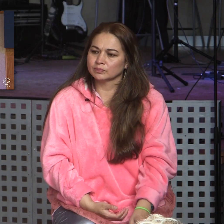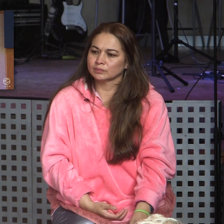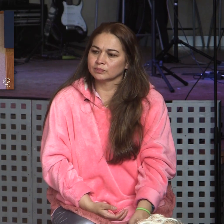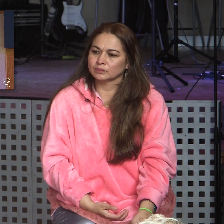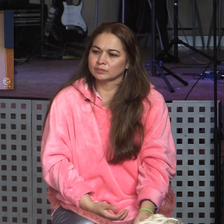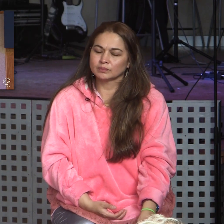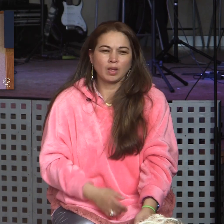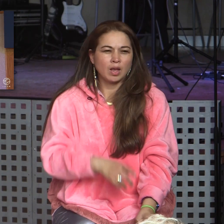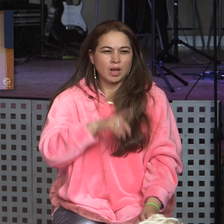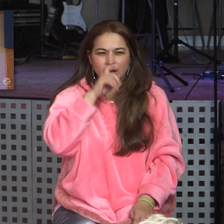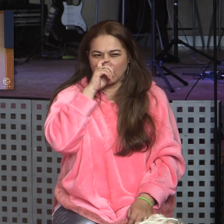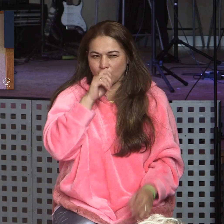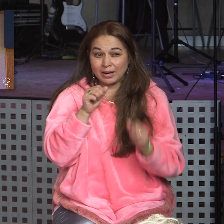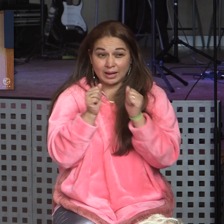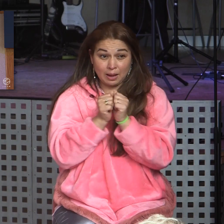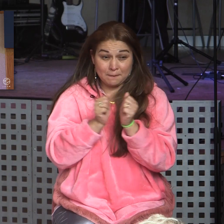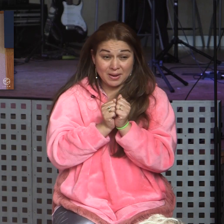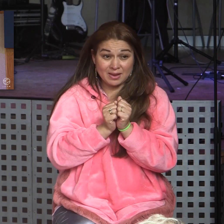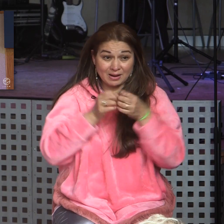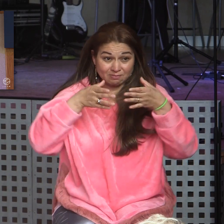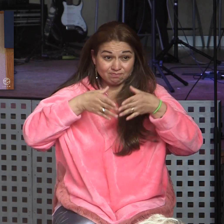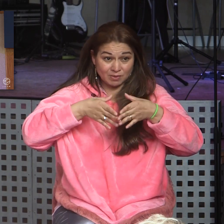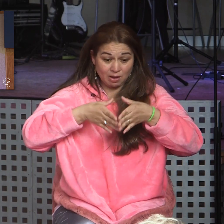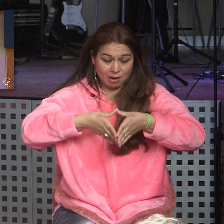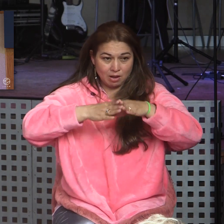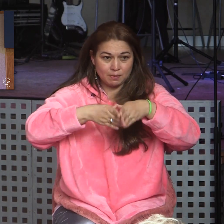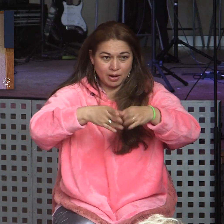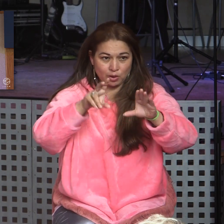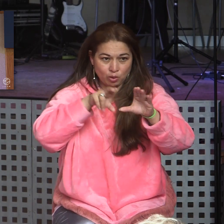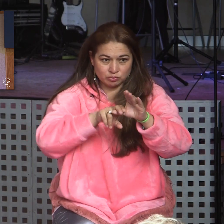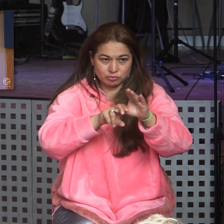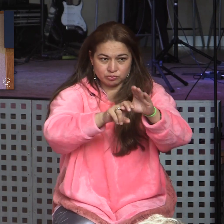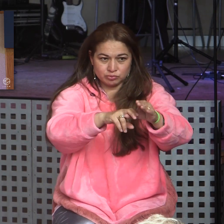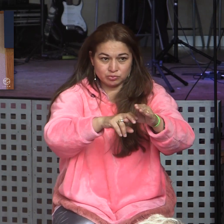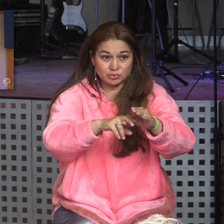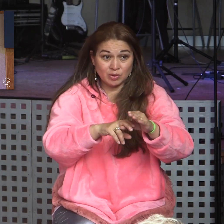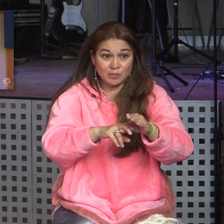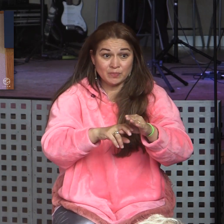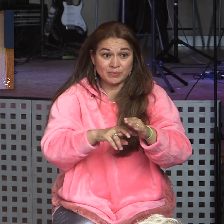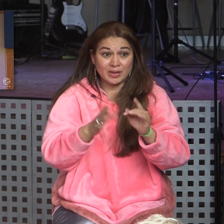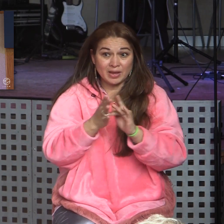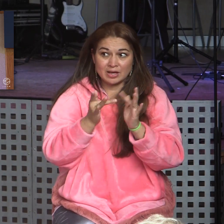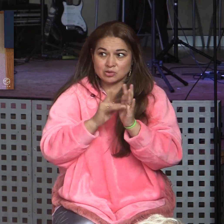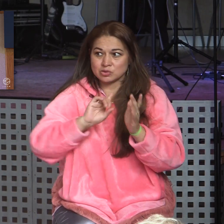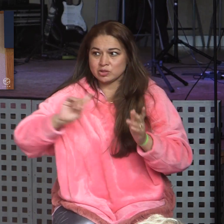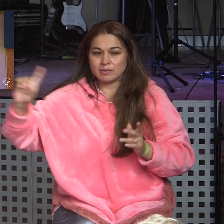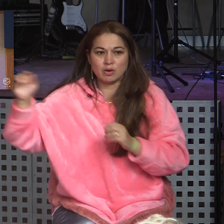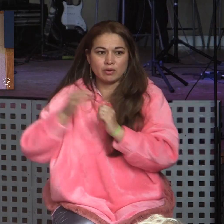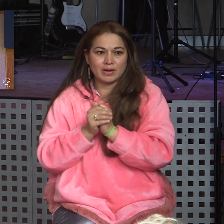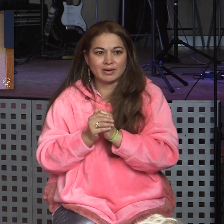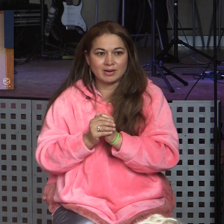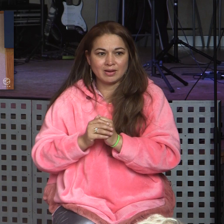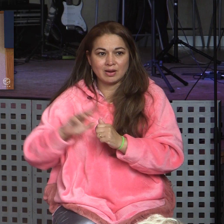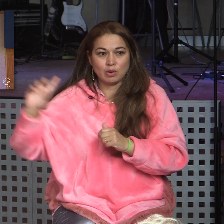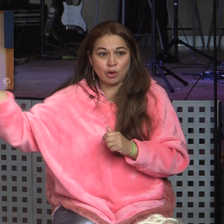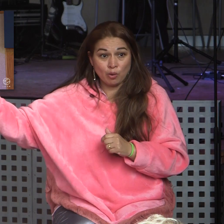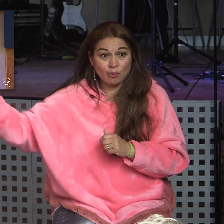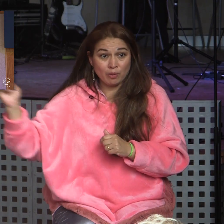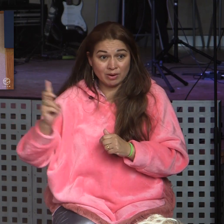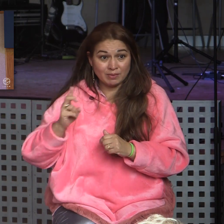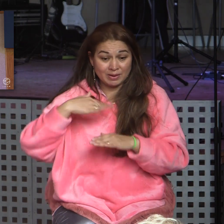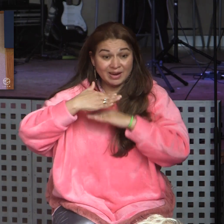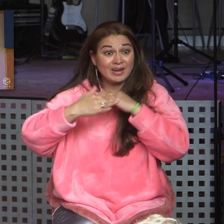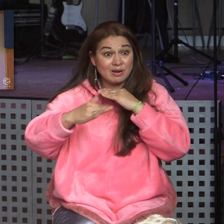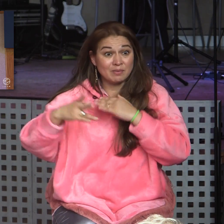mar caminando, se ha levantado fuerte tempestad, etcétera, se asustan, un fantasma. Y